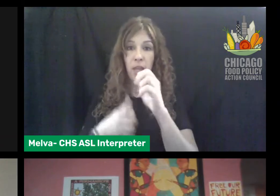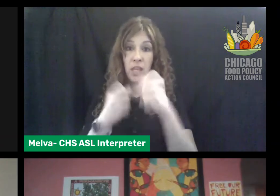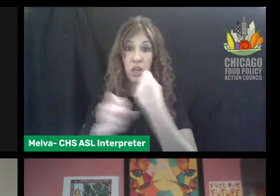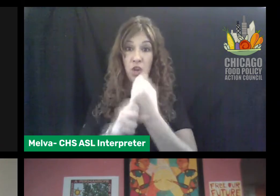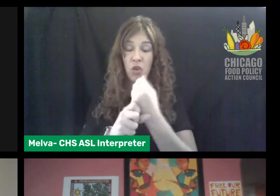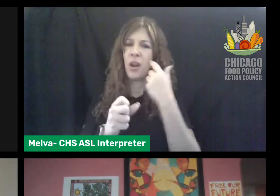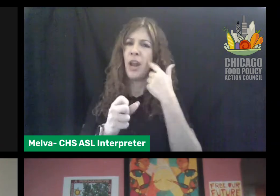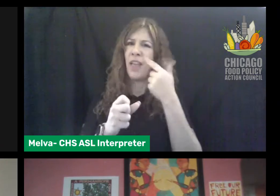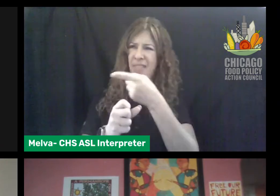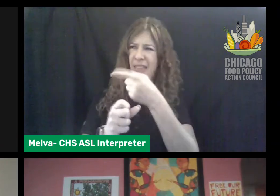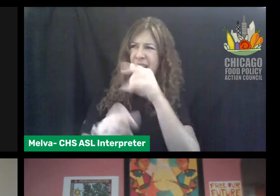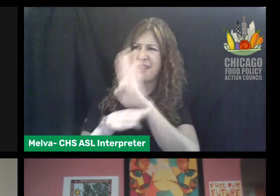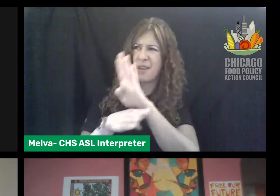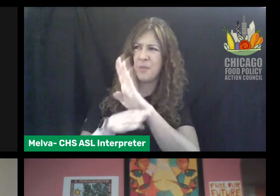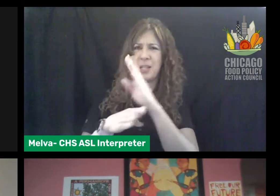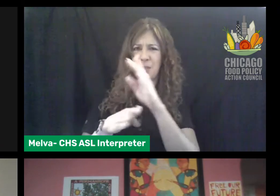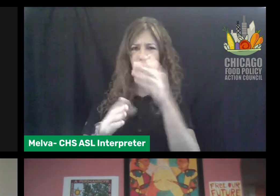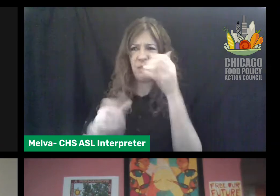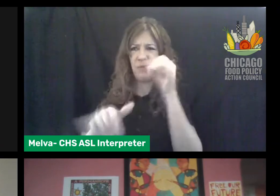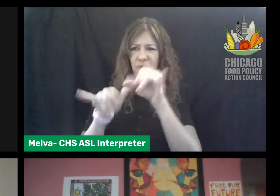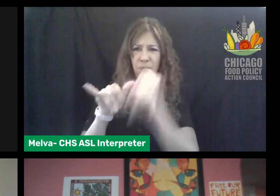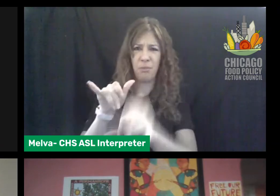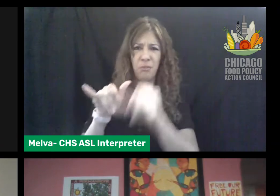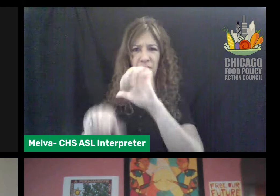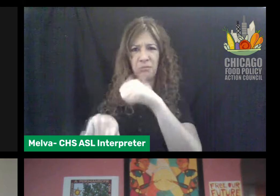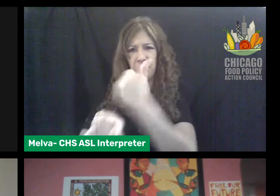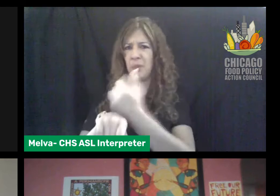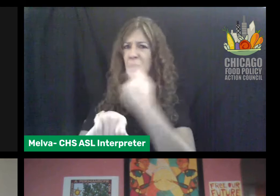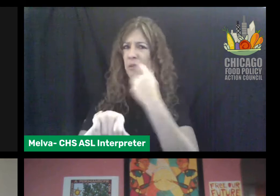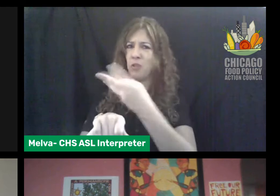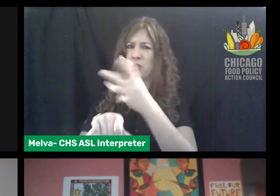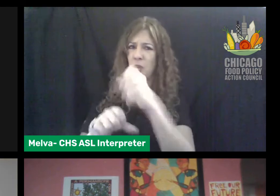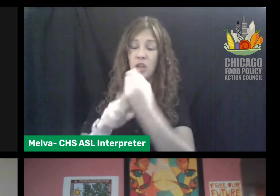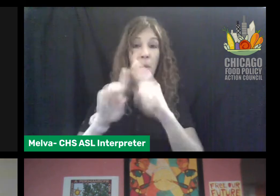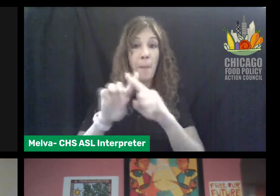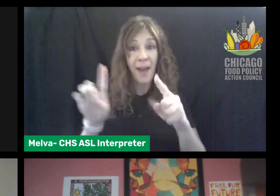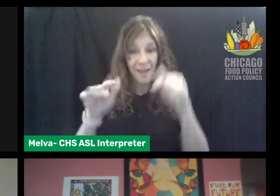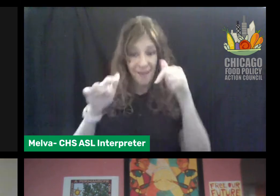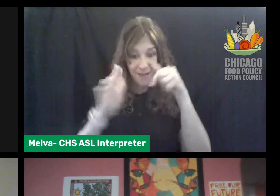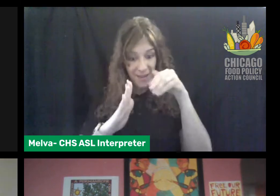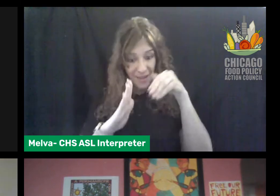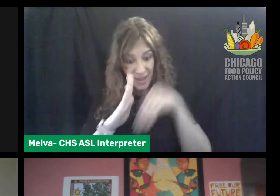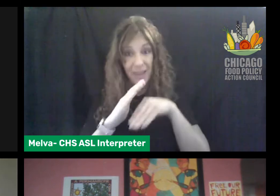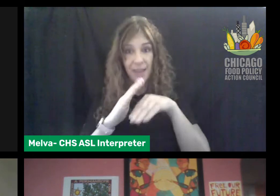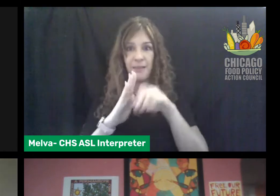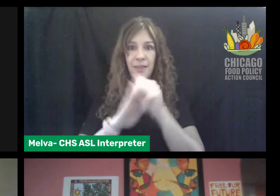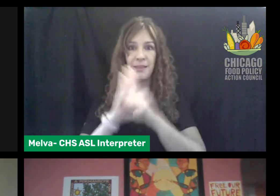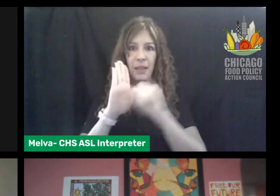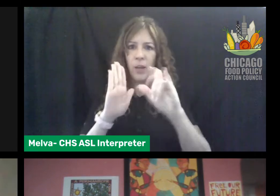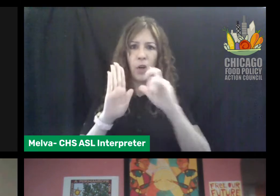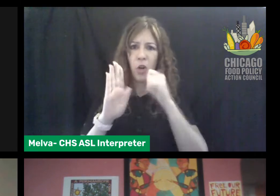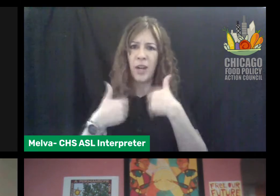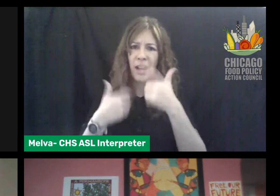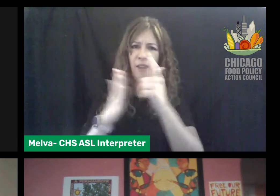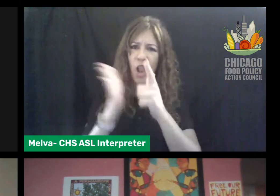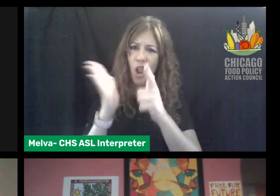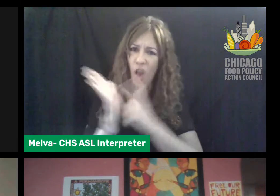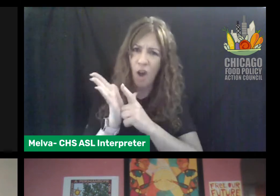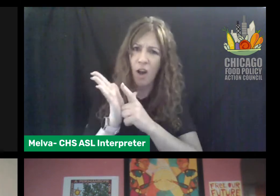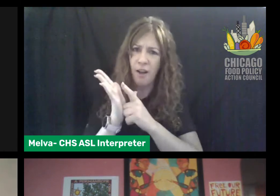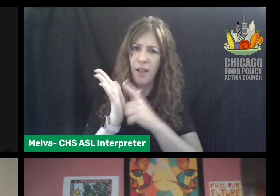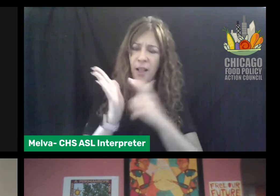funcionando. Sin embargo, no había en Illinois una ley que estableciera la cuestión de